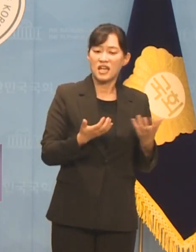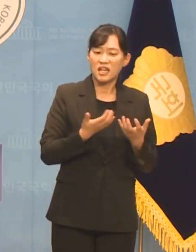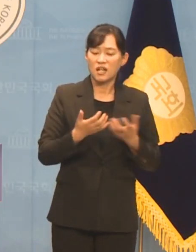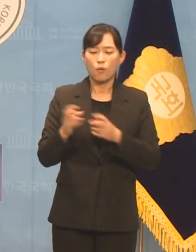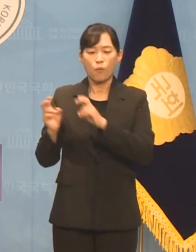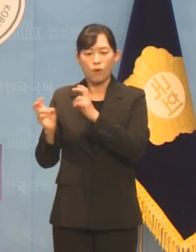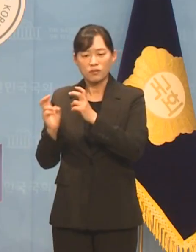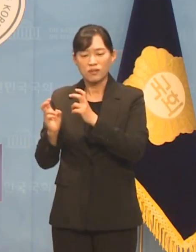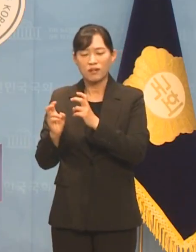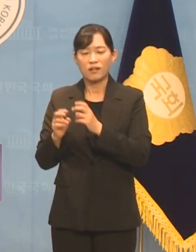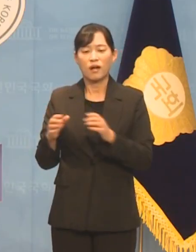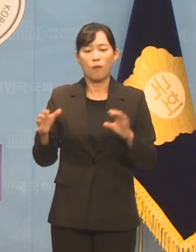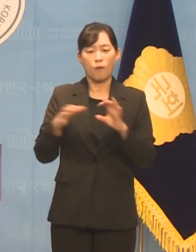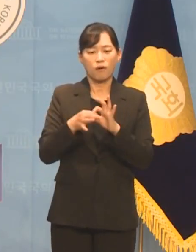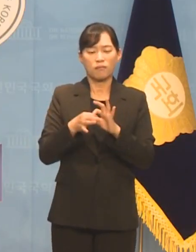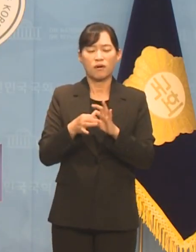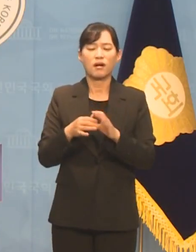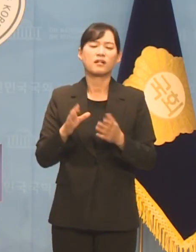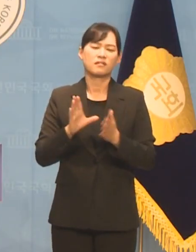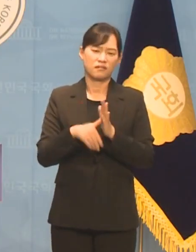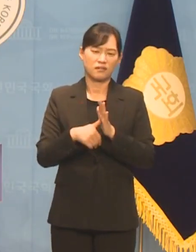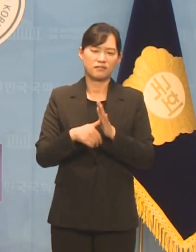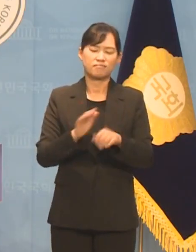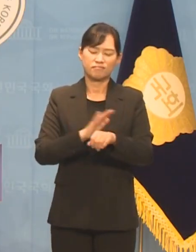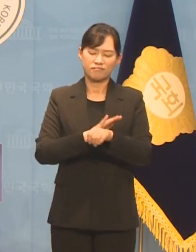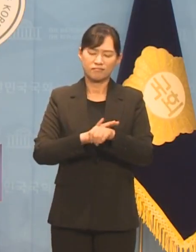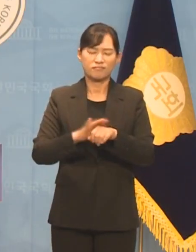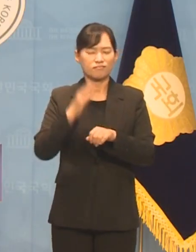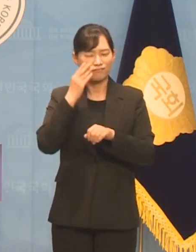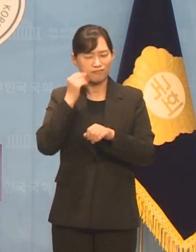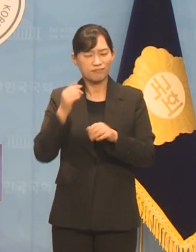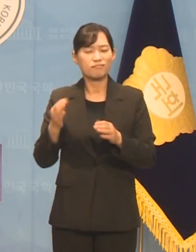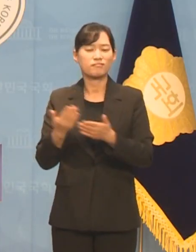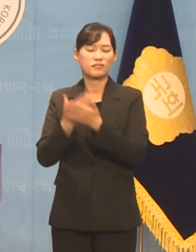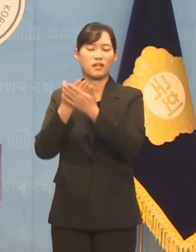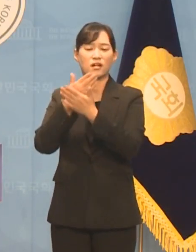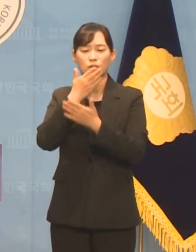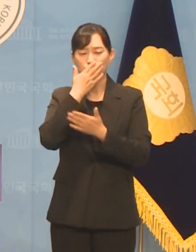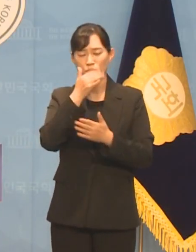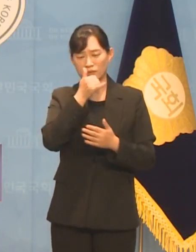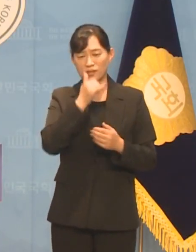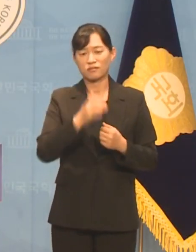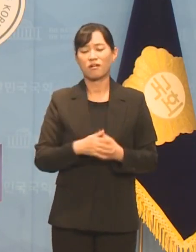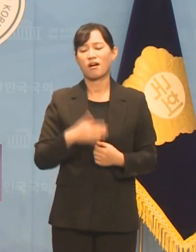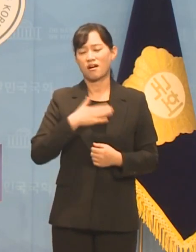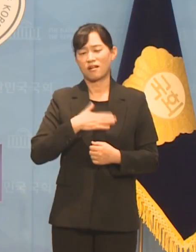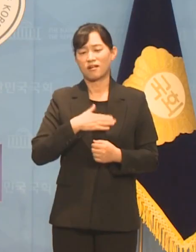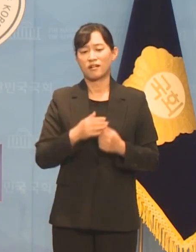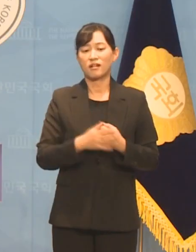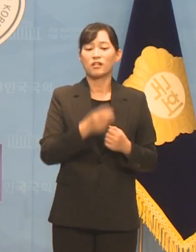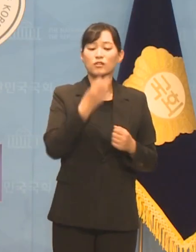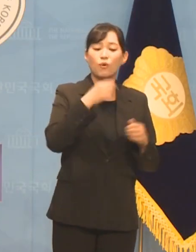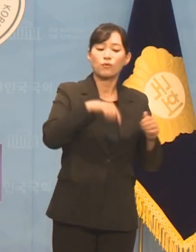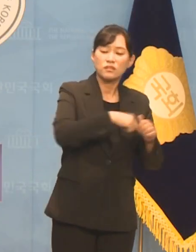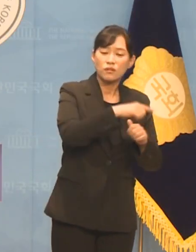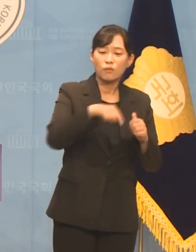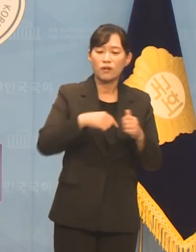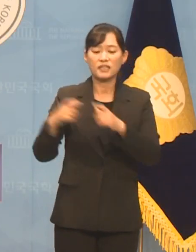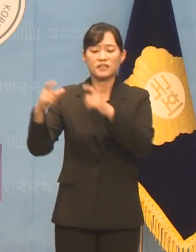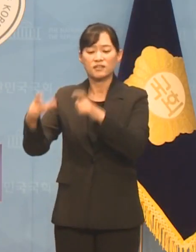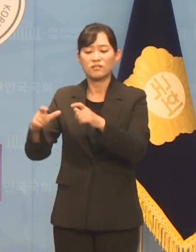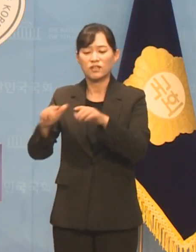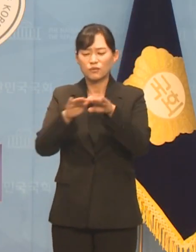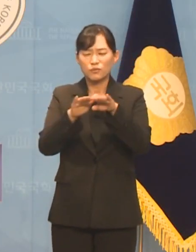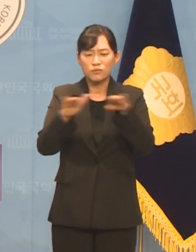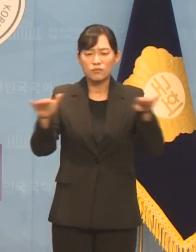기업이 활력을 얻고 대기업과 중소기업이 협력할 때 시너지 효과가 커지며 수도권과 지역의